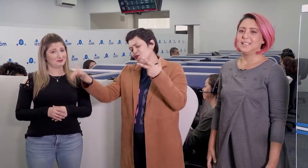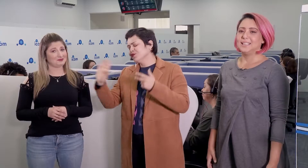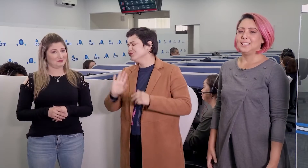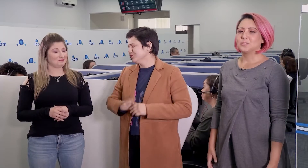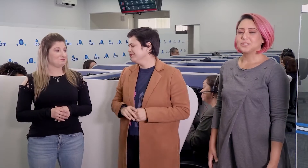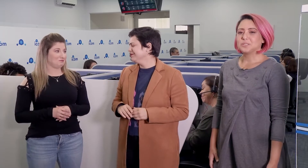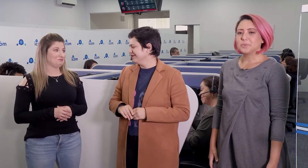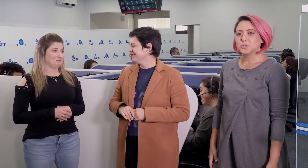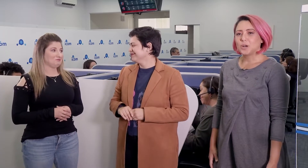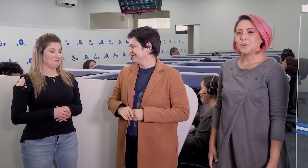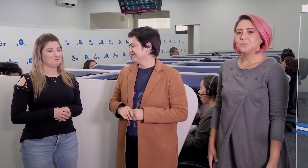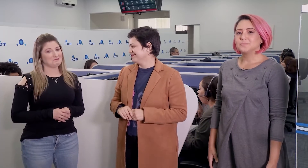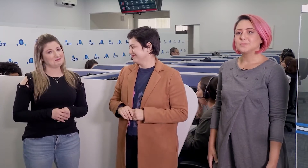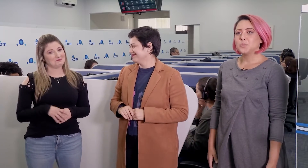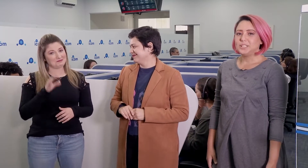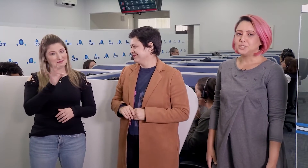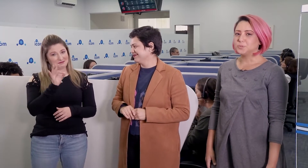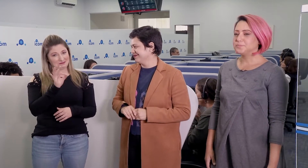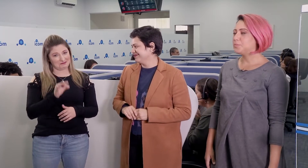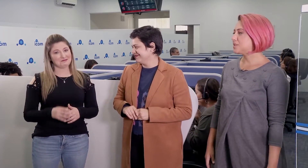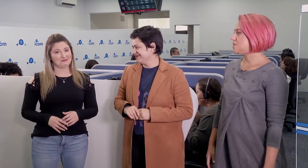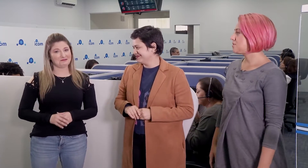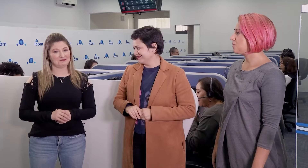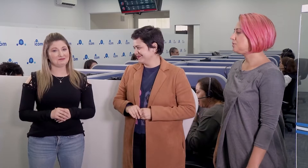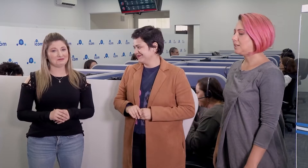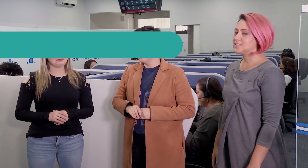E é um contexto tão pessoal, tão íntimo, e muitas vezes não acontece.